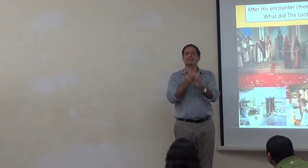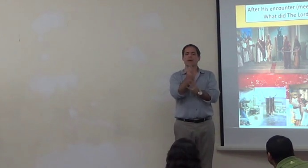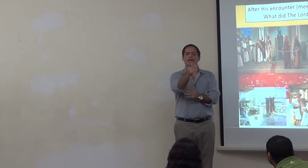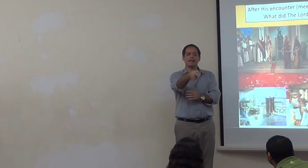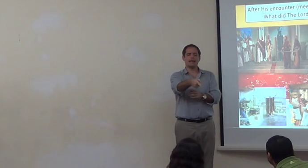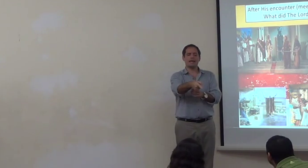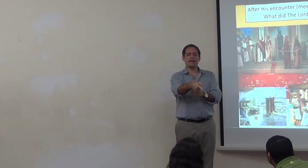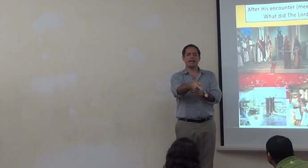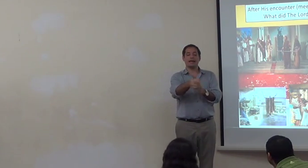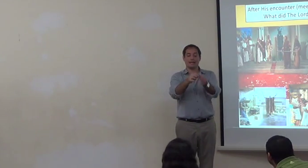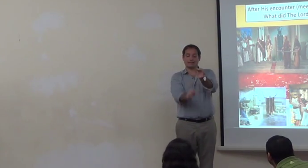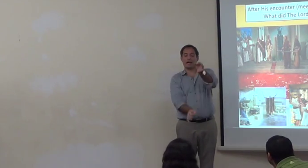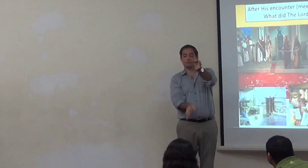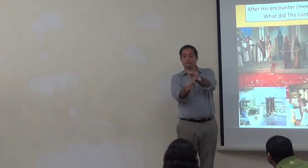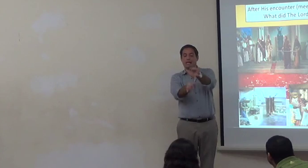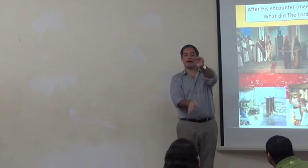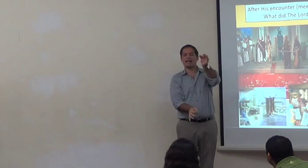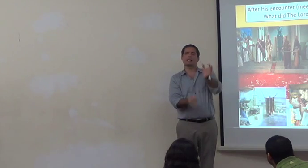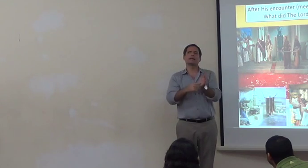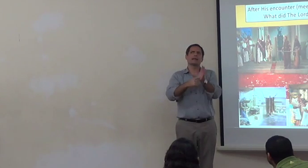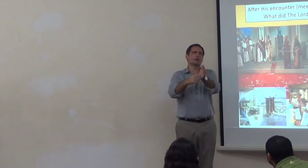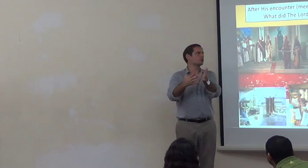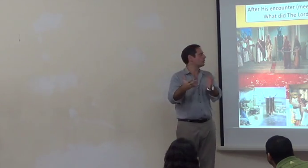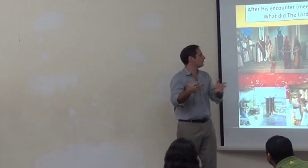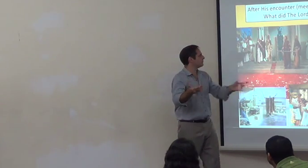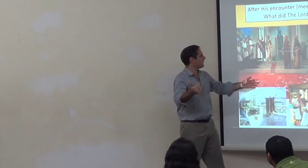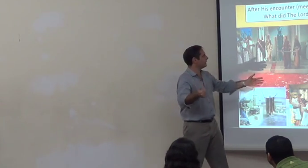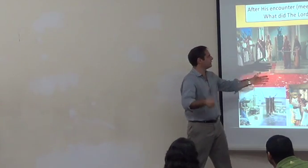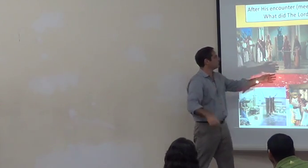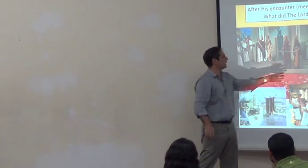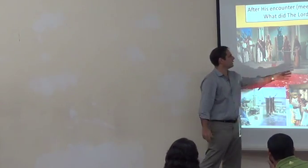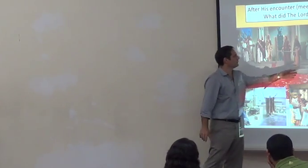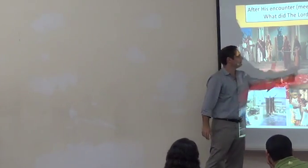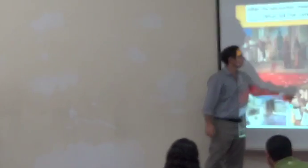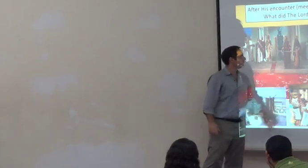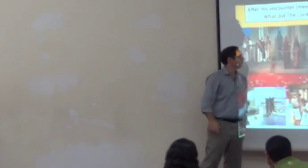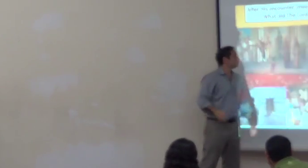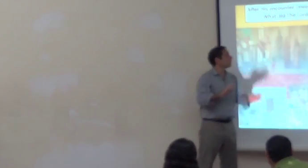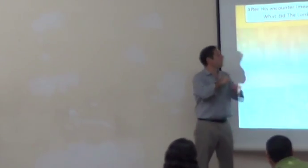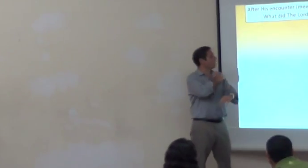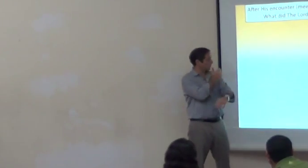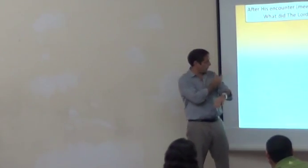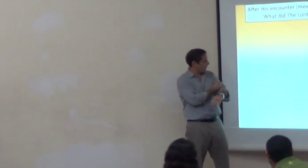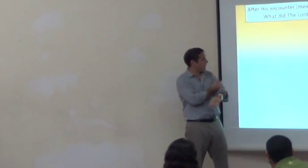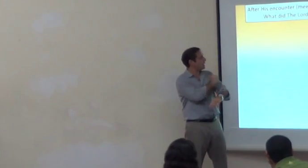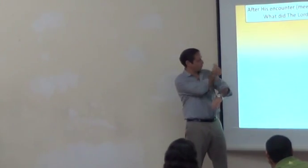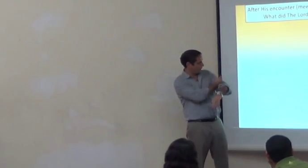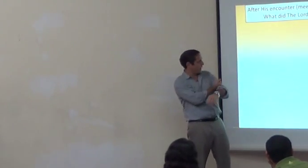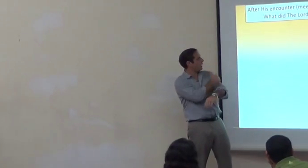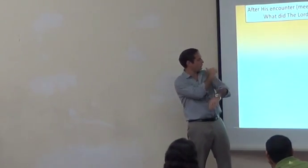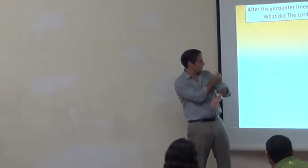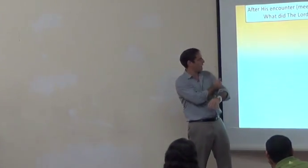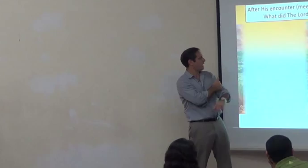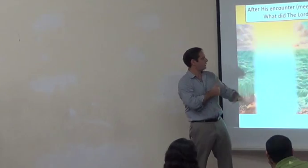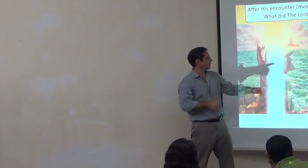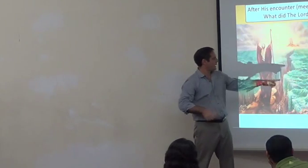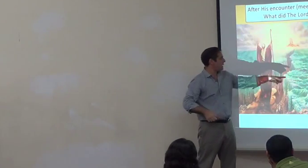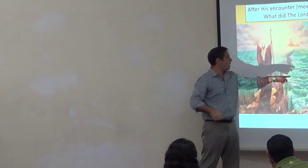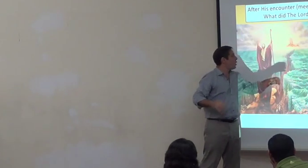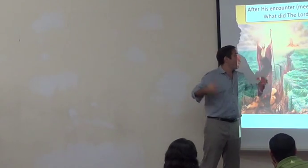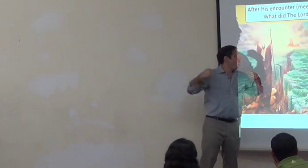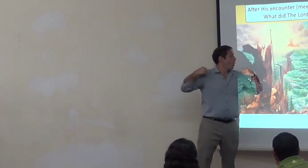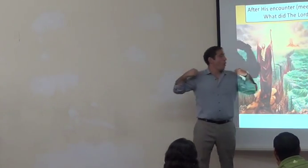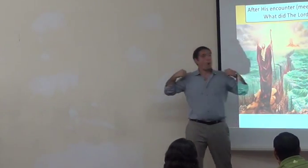A través de esa, la vara, ¿qué mostró? Mira, dale por aquí. Mostró autoridad, autoridad, autoridad,